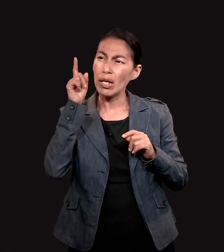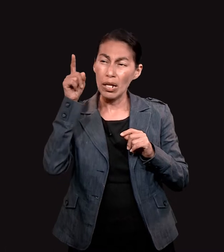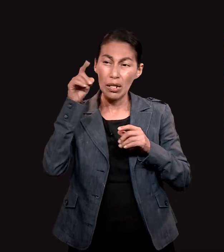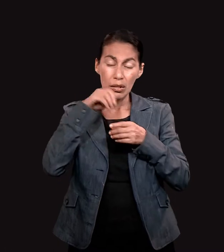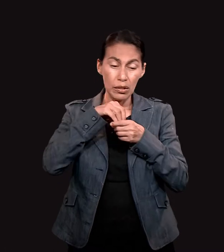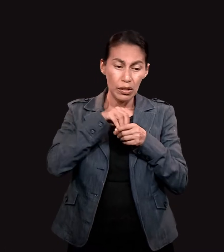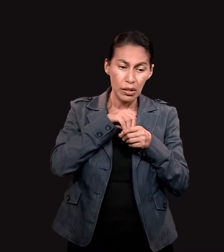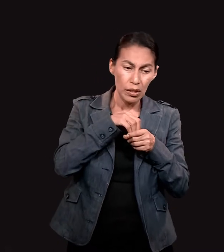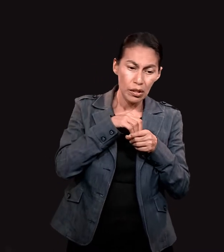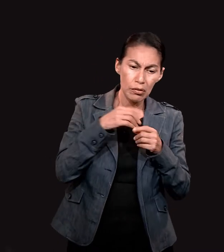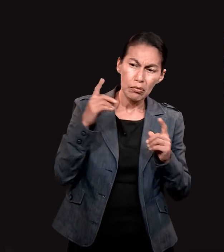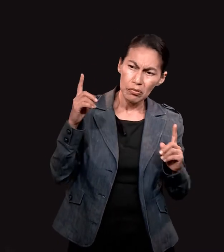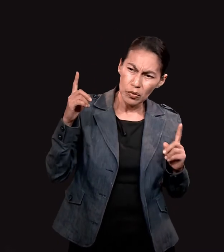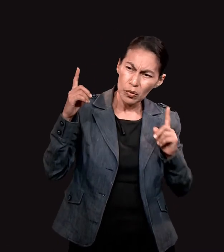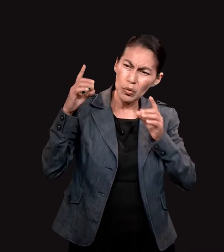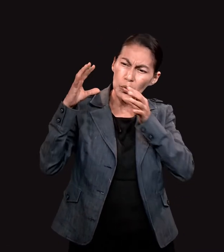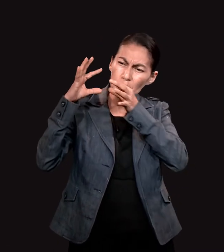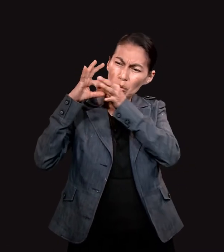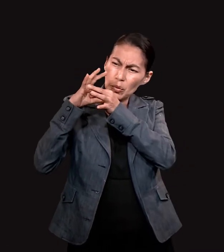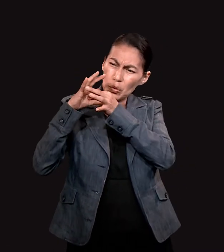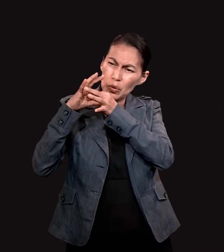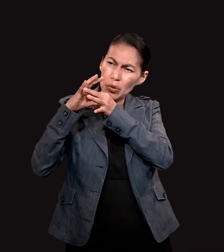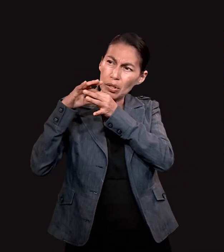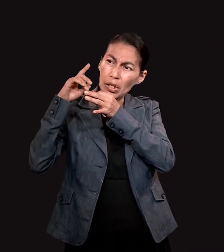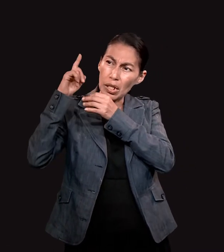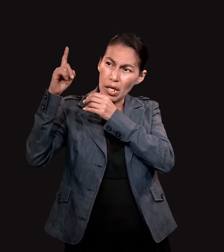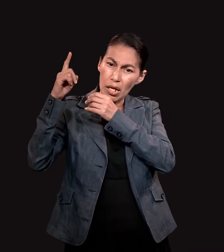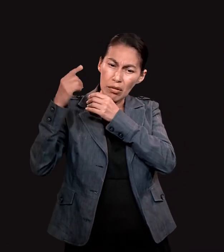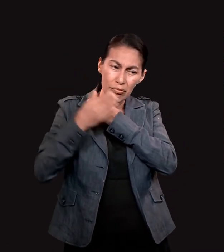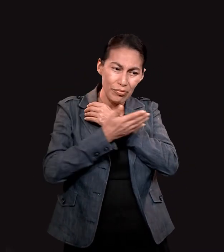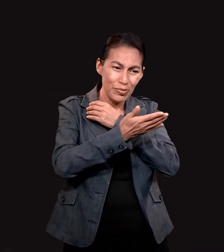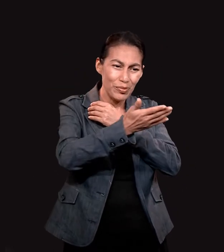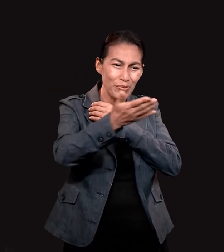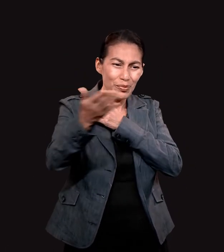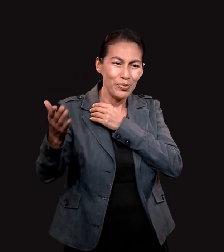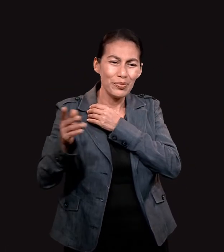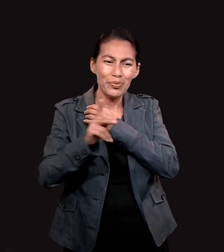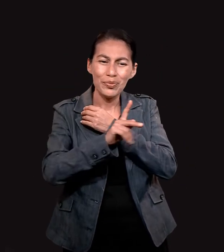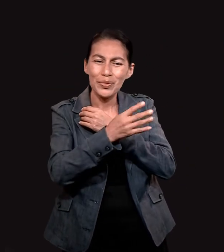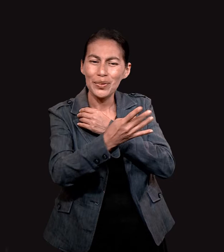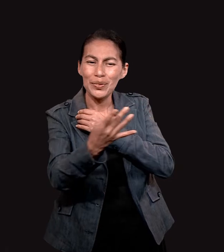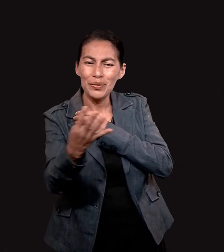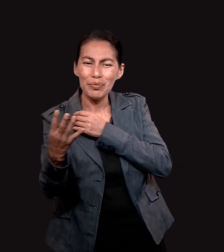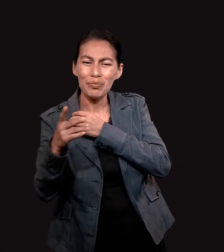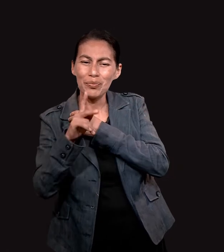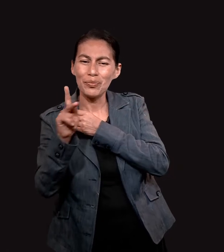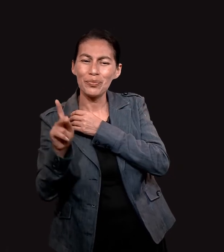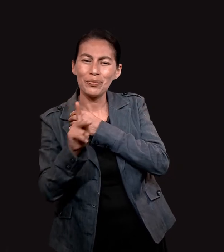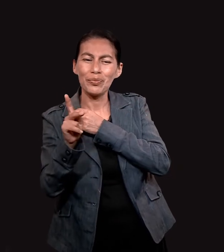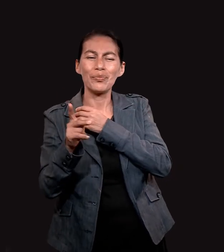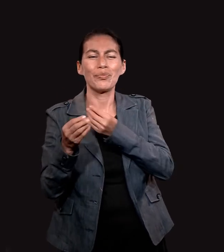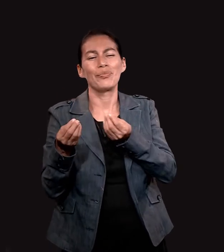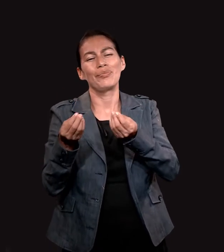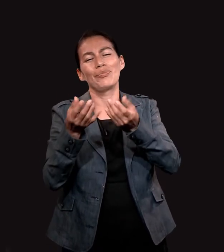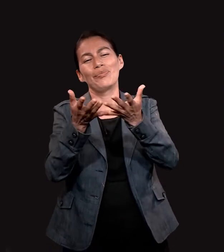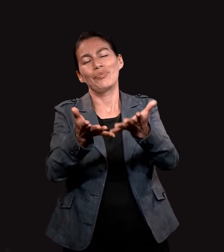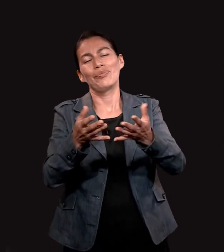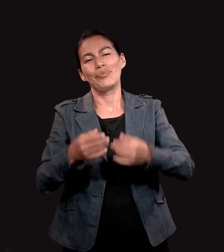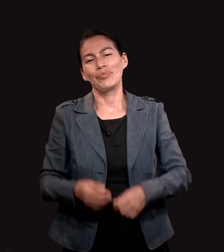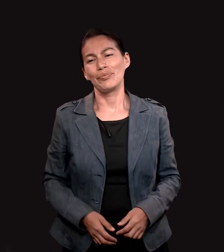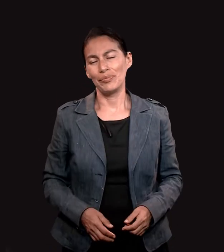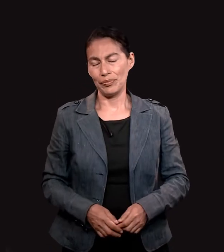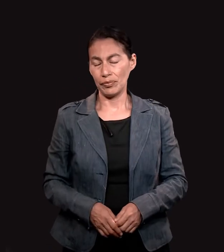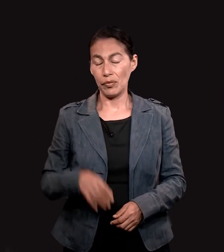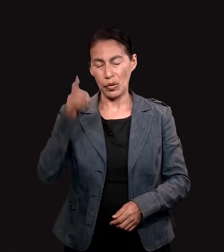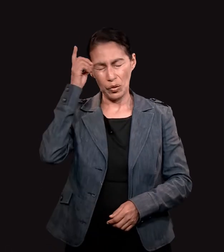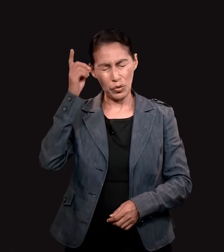tu Padre que ve en secreto te va a recompensar en público. Y Él es fiel, siempre es fiel.